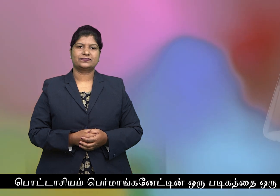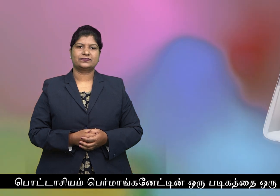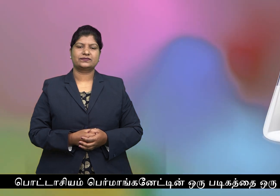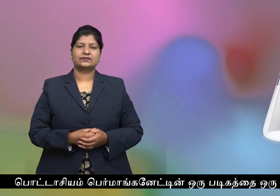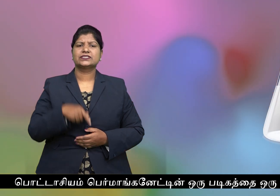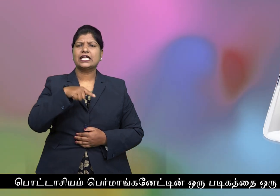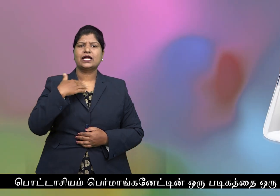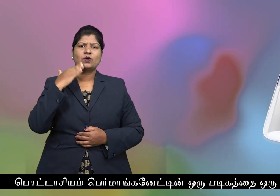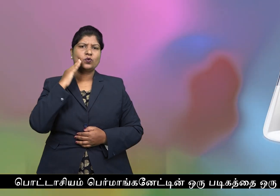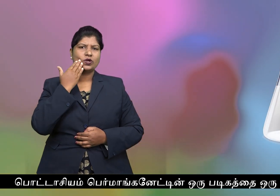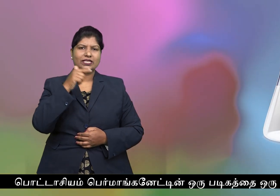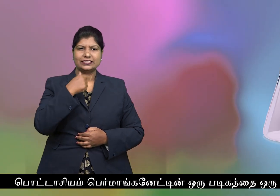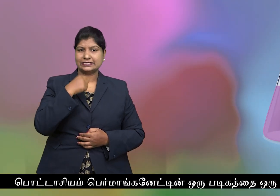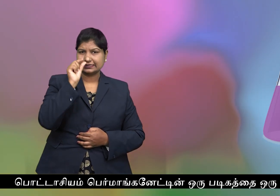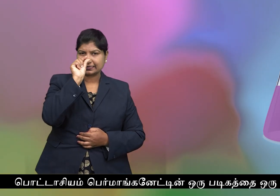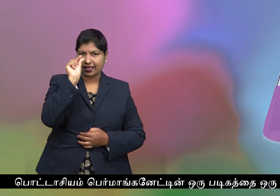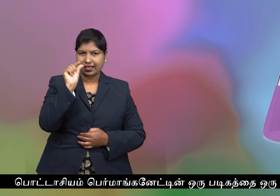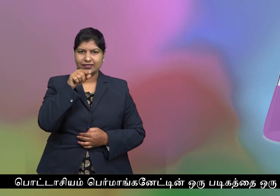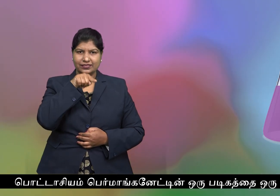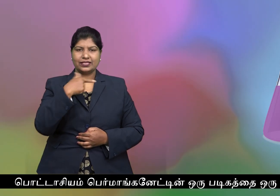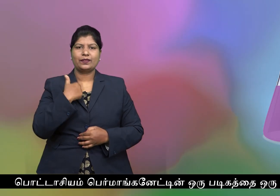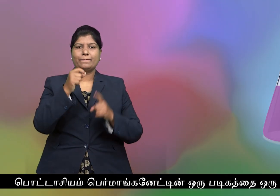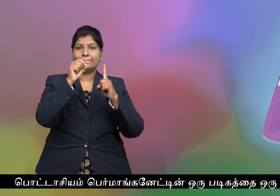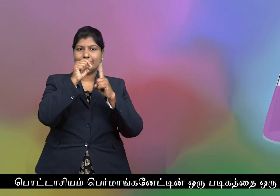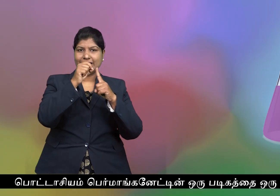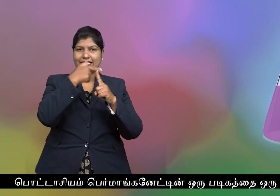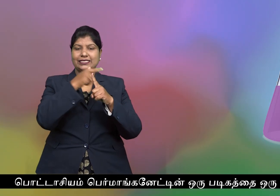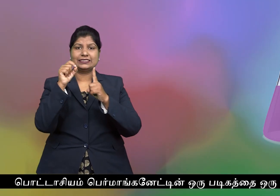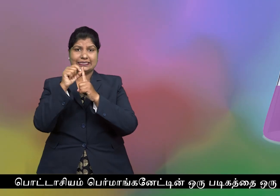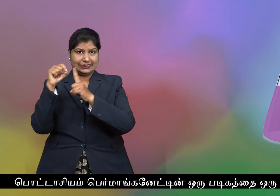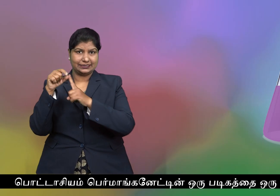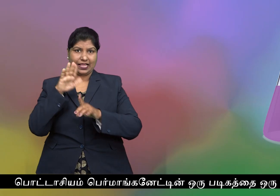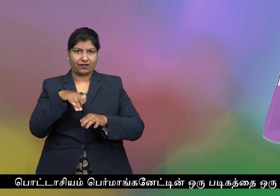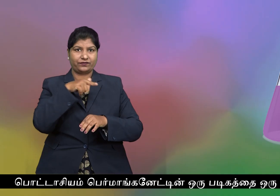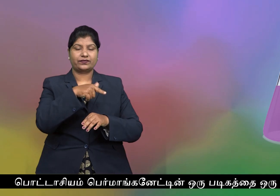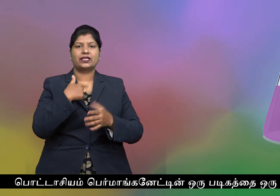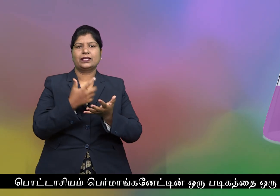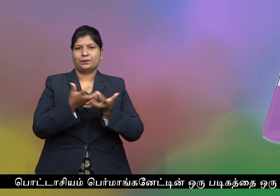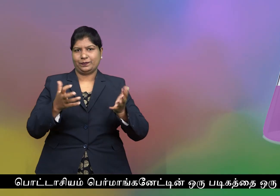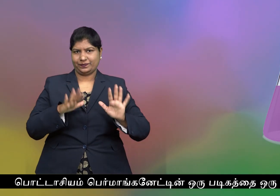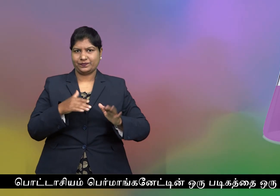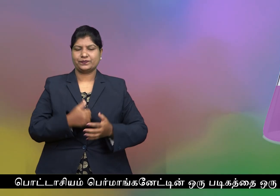பொட்டாசியம் பெர்மாங்கனேட்டின் ஒரு படிகத்தை ஒரு பீக்கரில் வைக்கும்போது